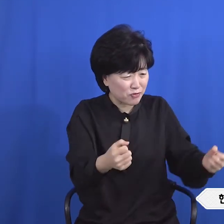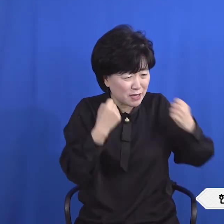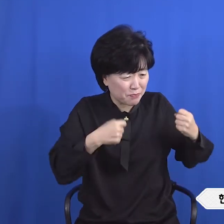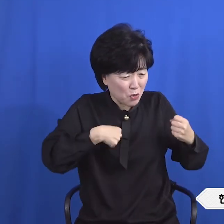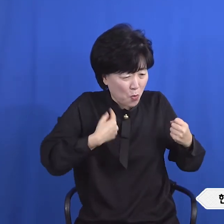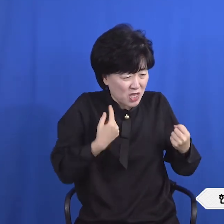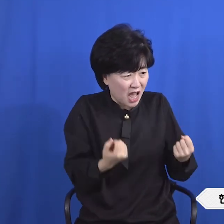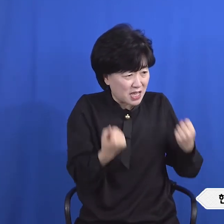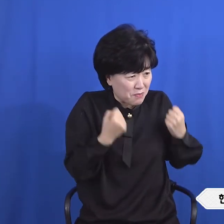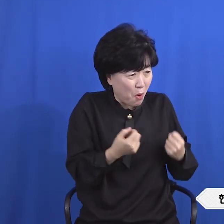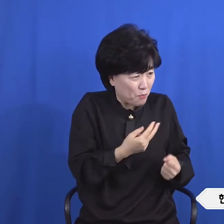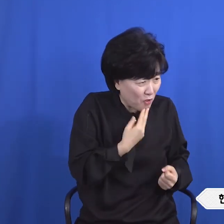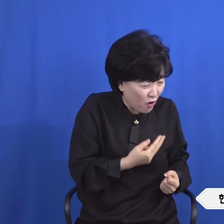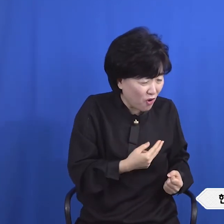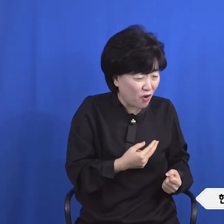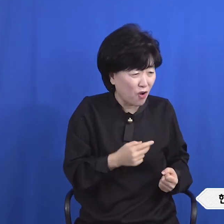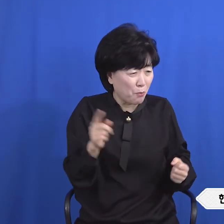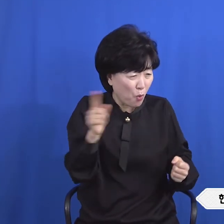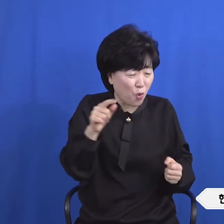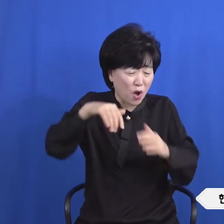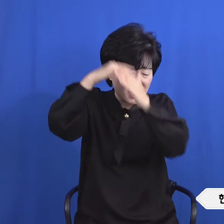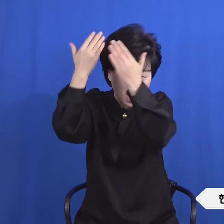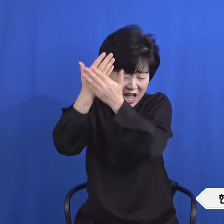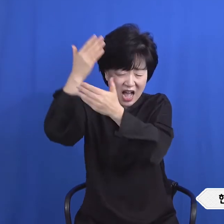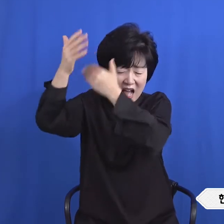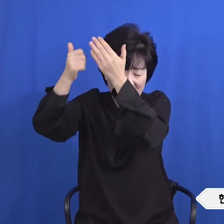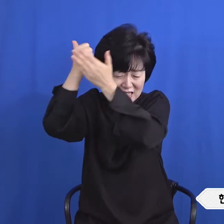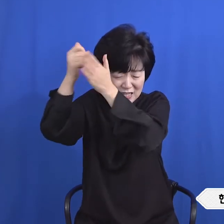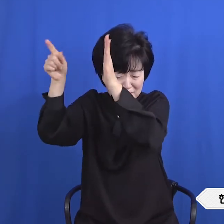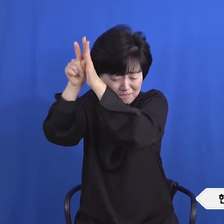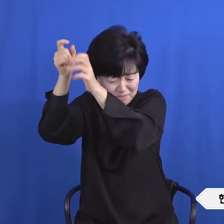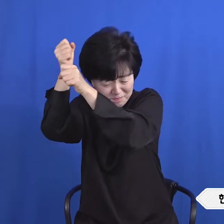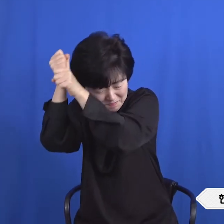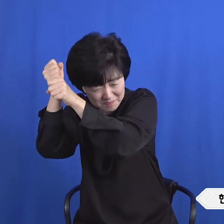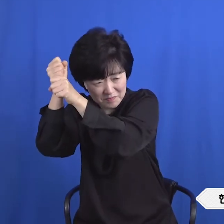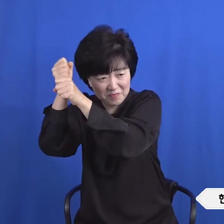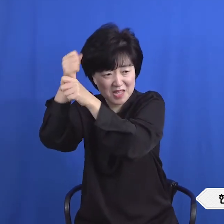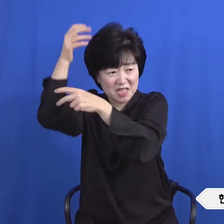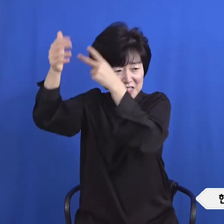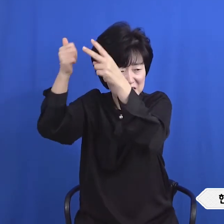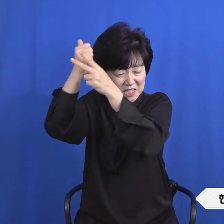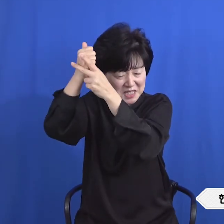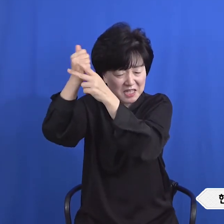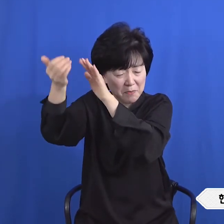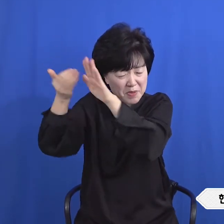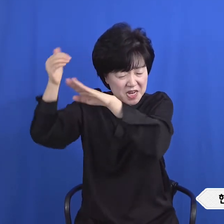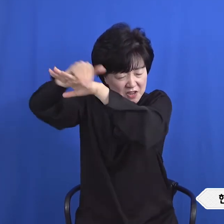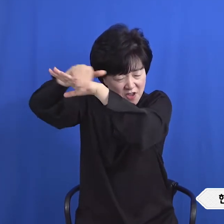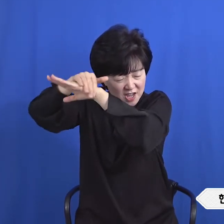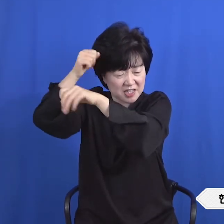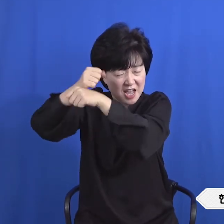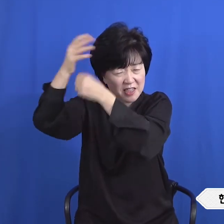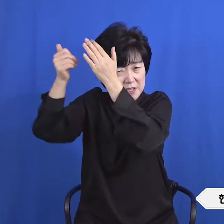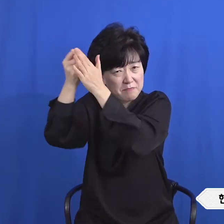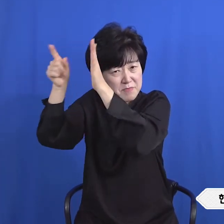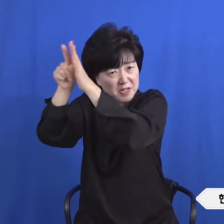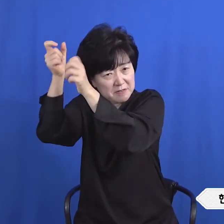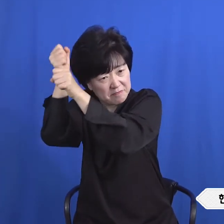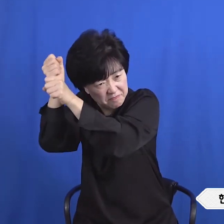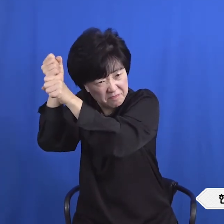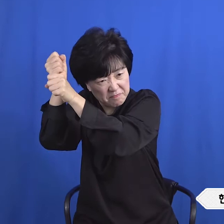존재라고 하고 모든 것은 신에게 의해서 다 예정이 돼 있다고 하고 그렇게 인간을